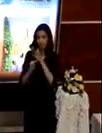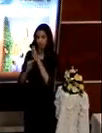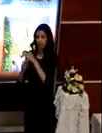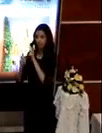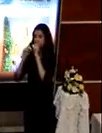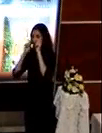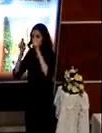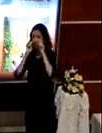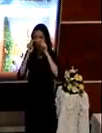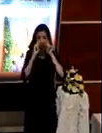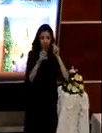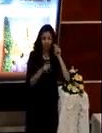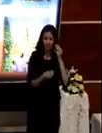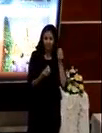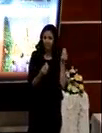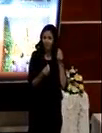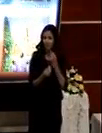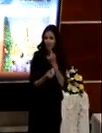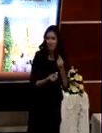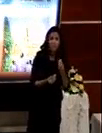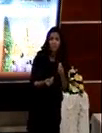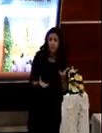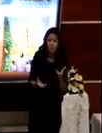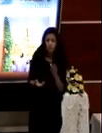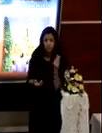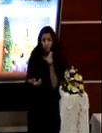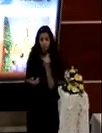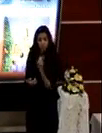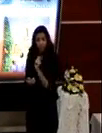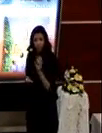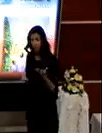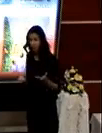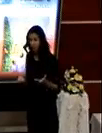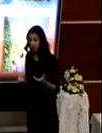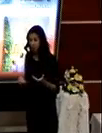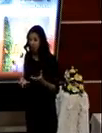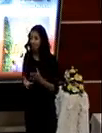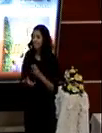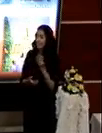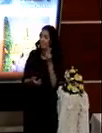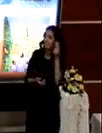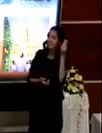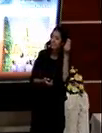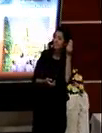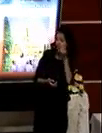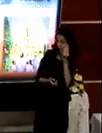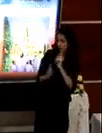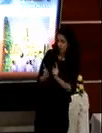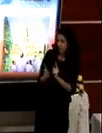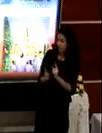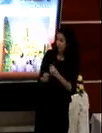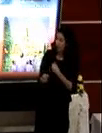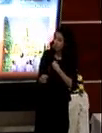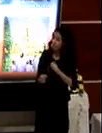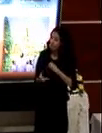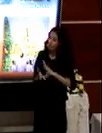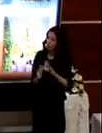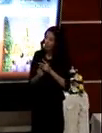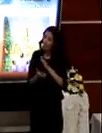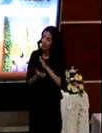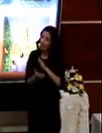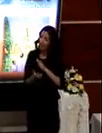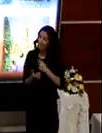pasó con esa persona. El sábado, puse aquí, es un antídoto para la soledad.